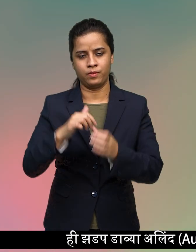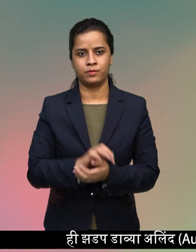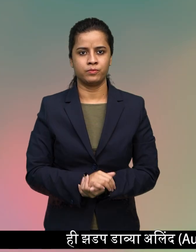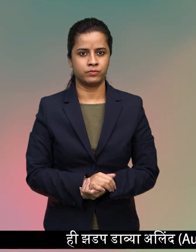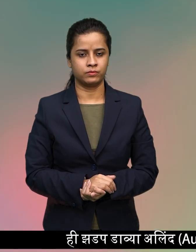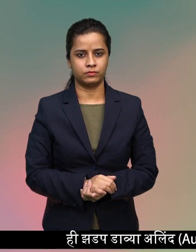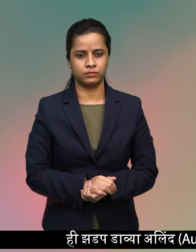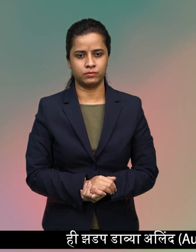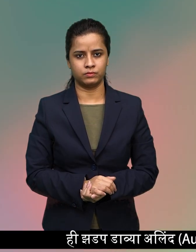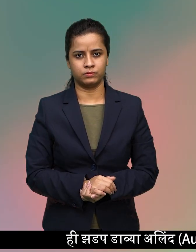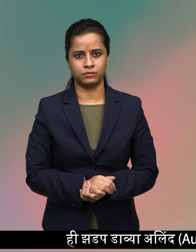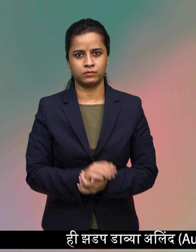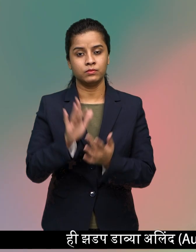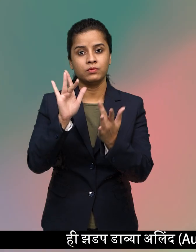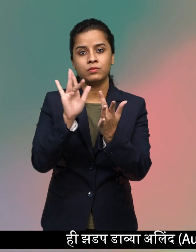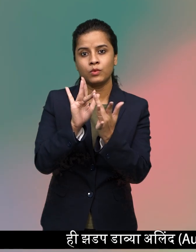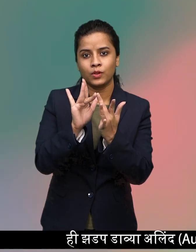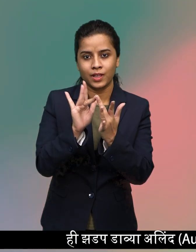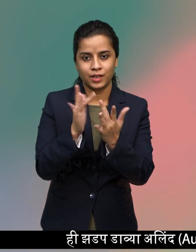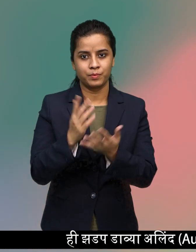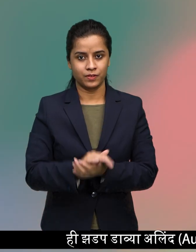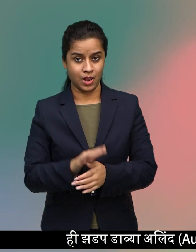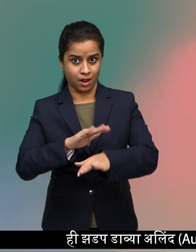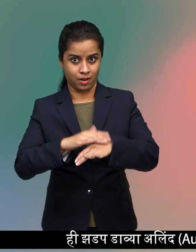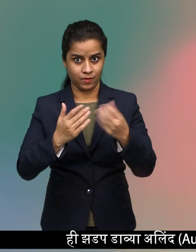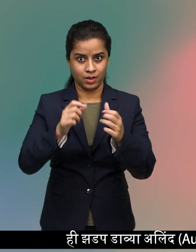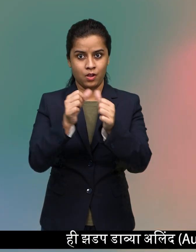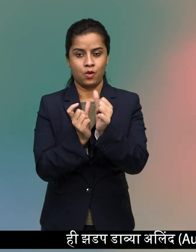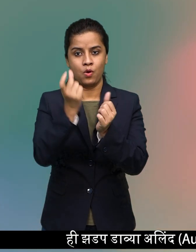ही झडप डाव्या अलिंद ऑरिकल्स आणि डाव्या पिंडकोशात यांच्यात असते.